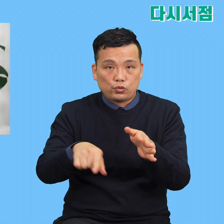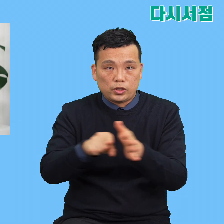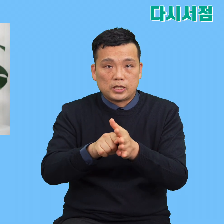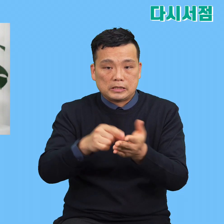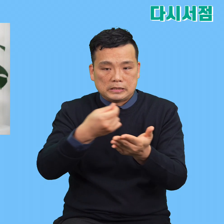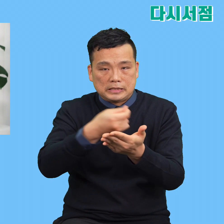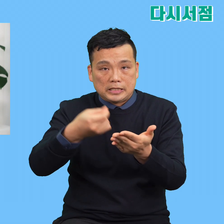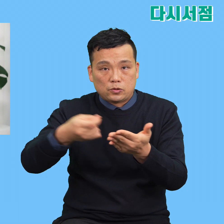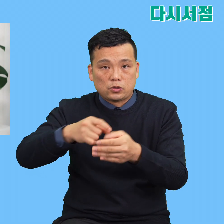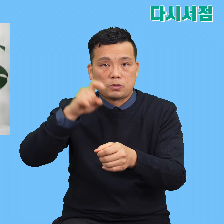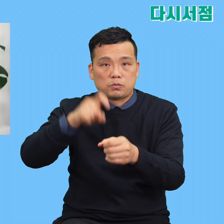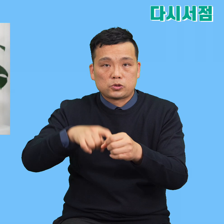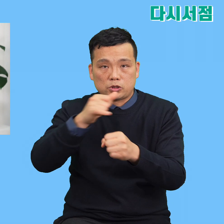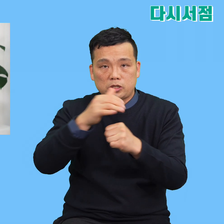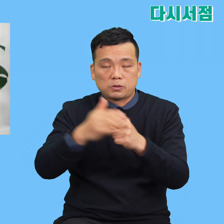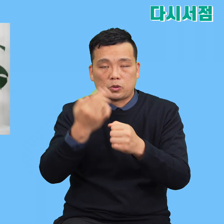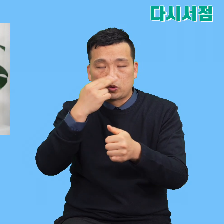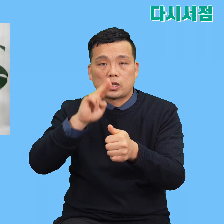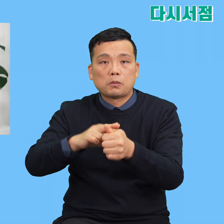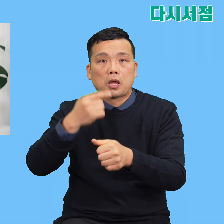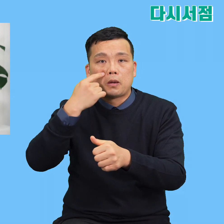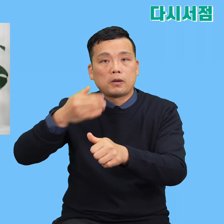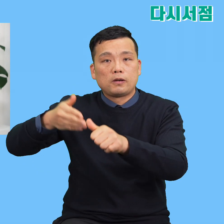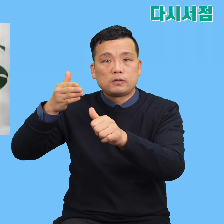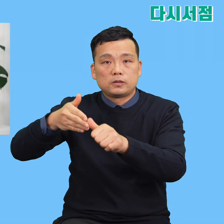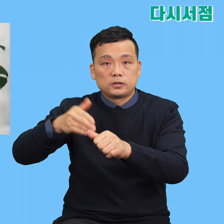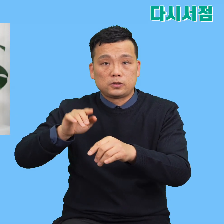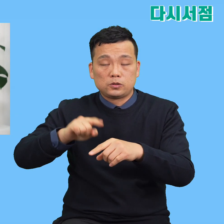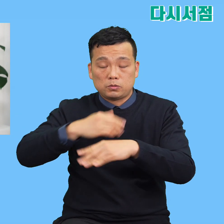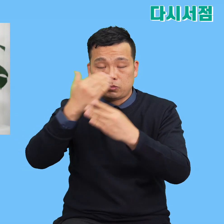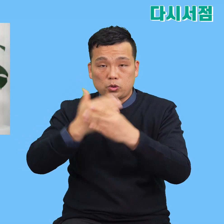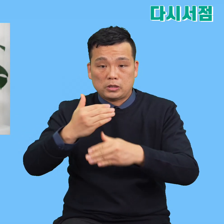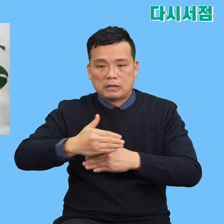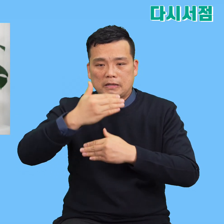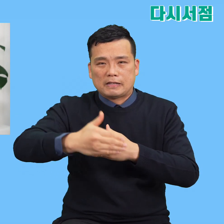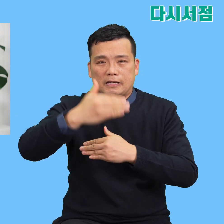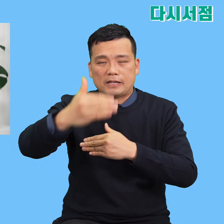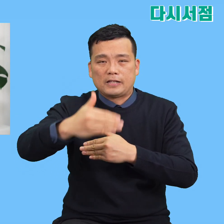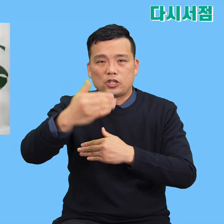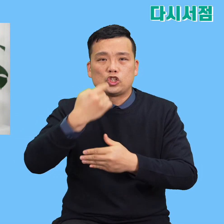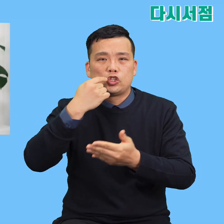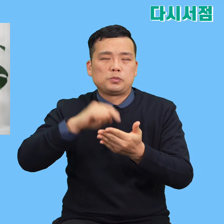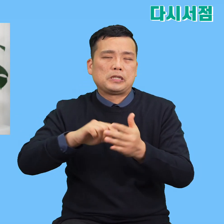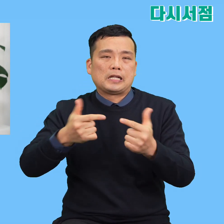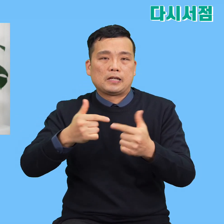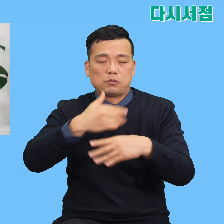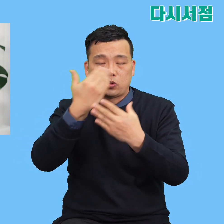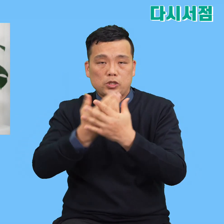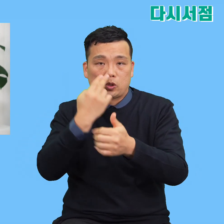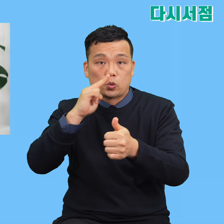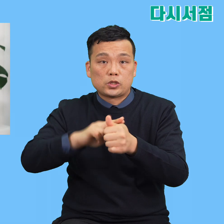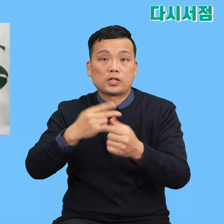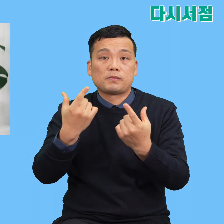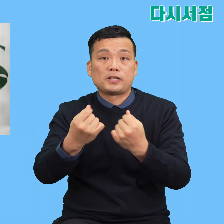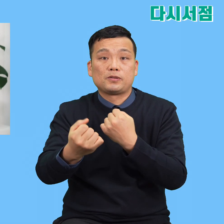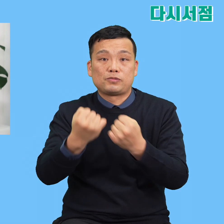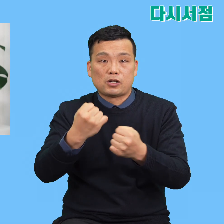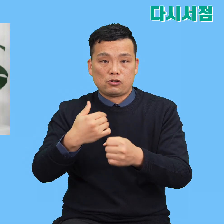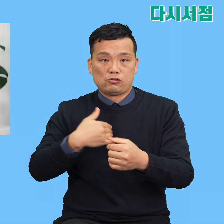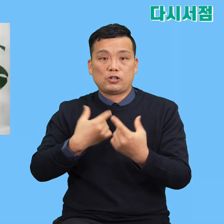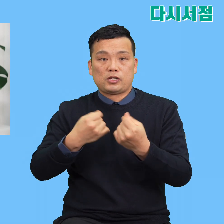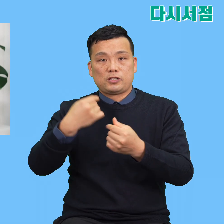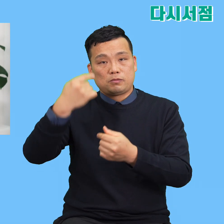그런 거를 시도해보시고 어쨌든 그 모든 단계가 힘들고 도전이지만 해보시고 헬로에도 읽고